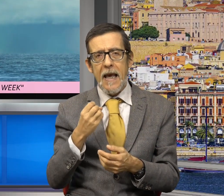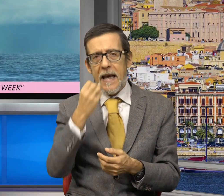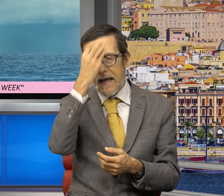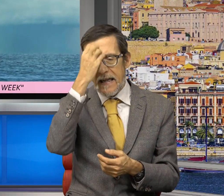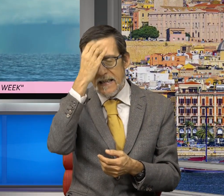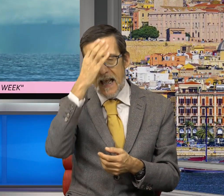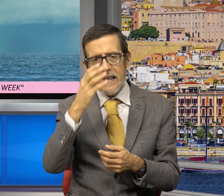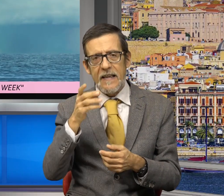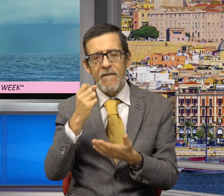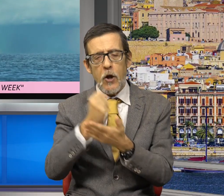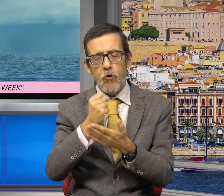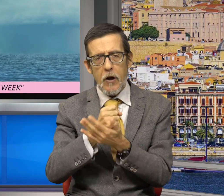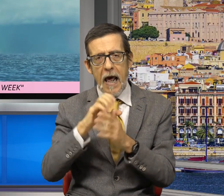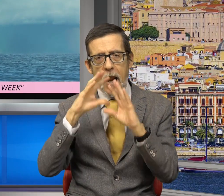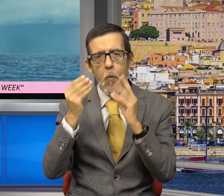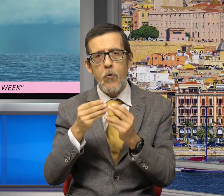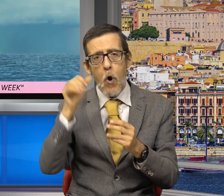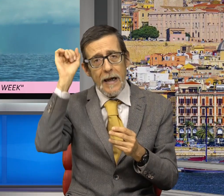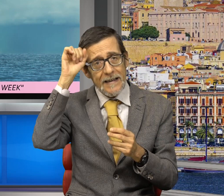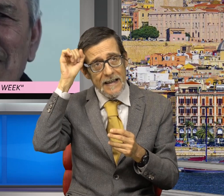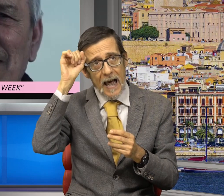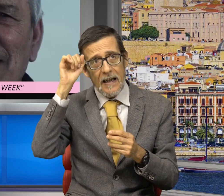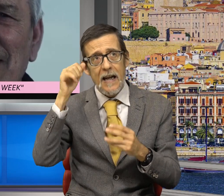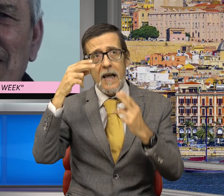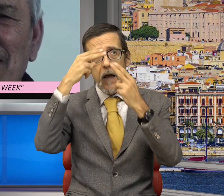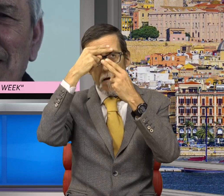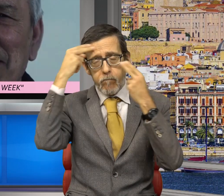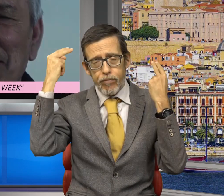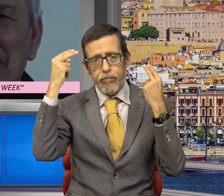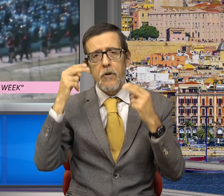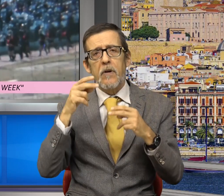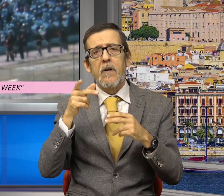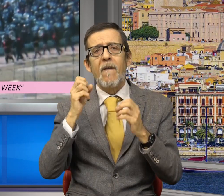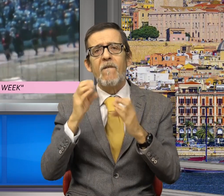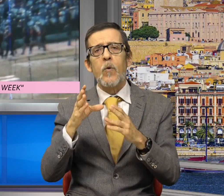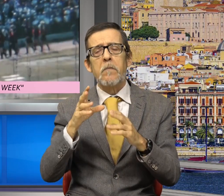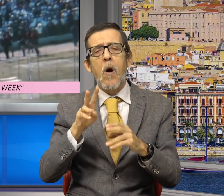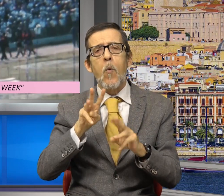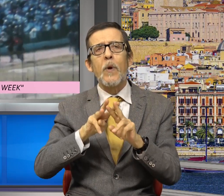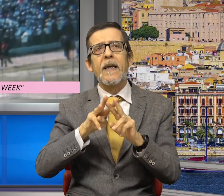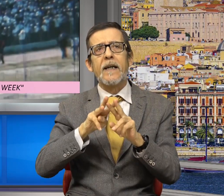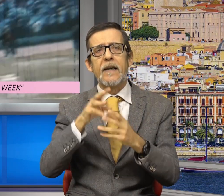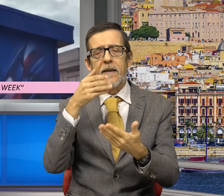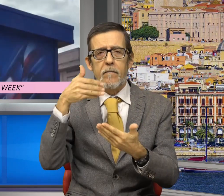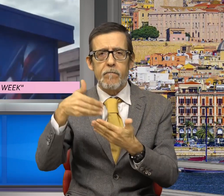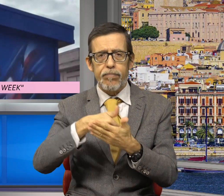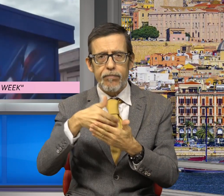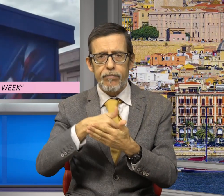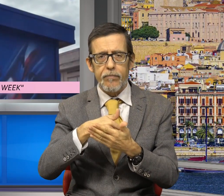propone in edicola la bandana ufficiale della Gigi Riva Football Week in edizione limitata e l'omaggio della stampa del murales